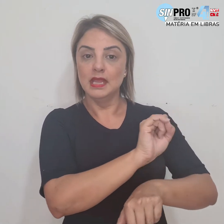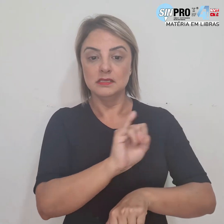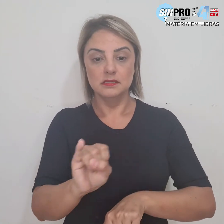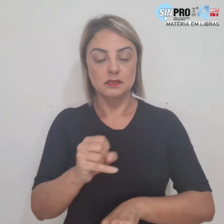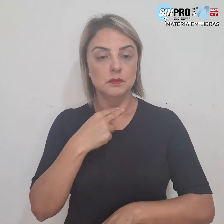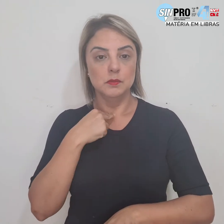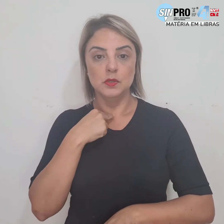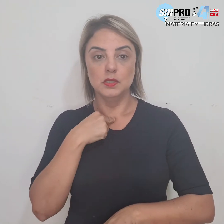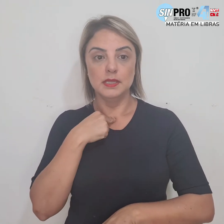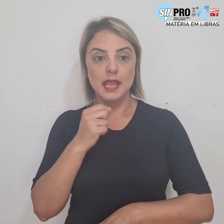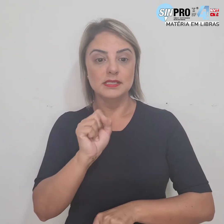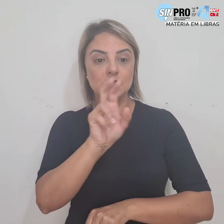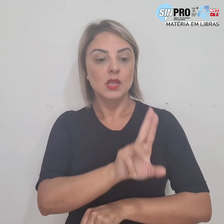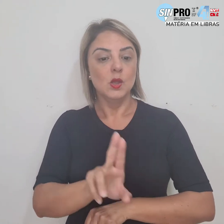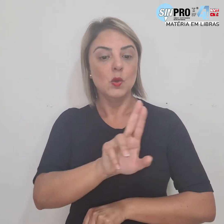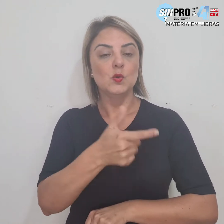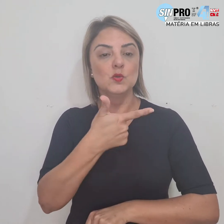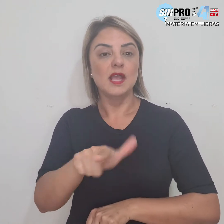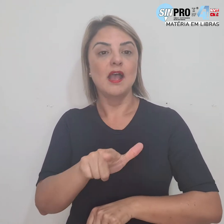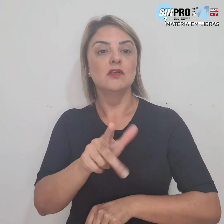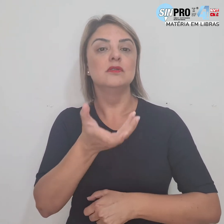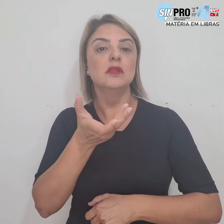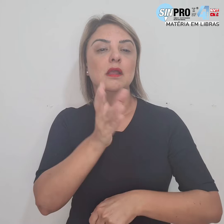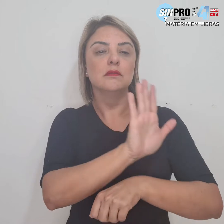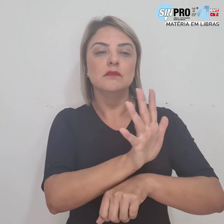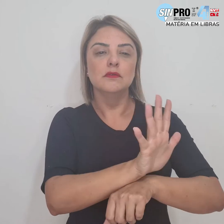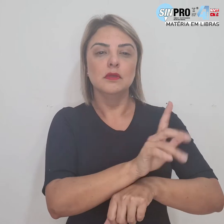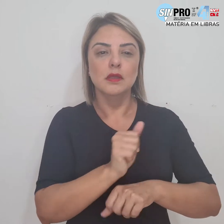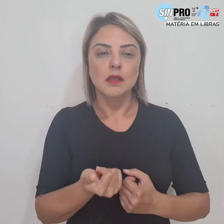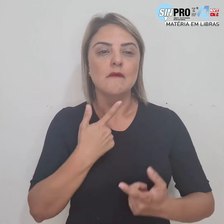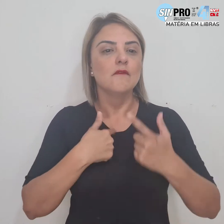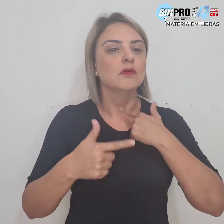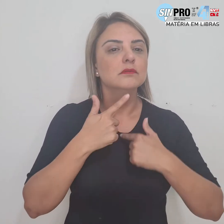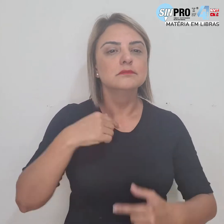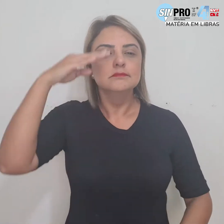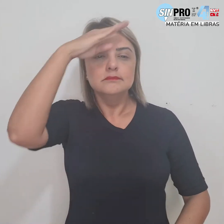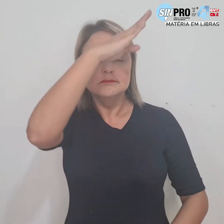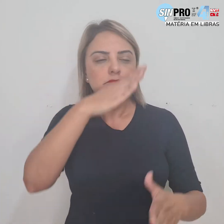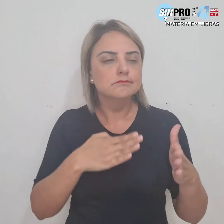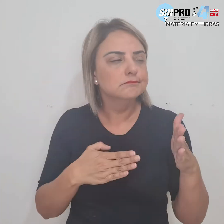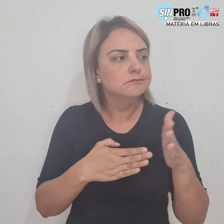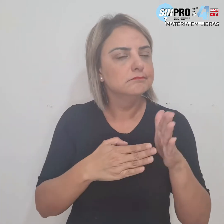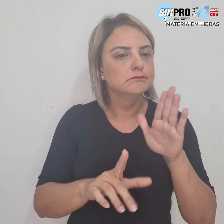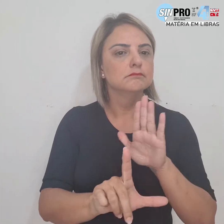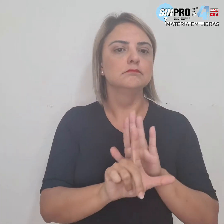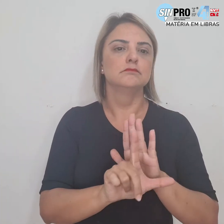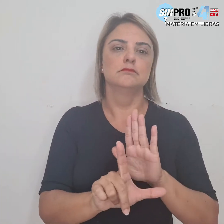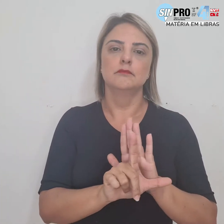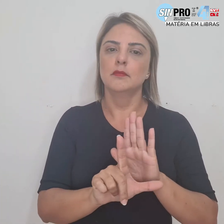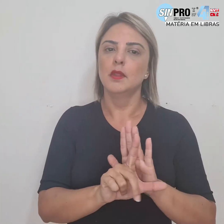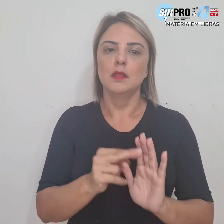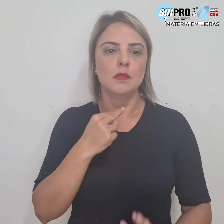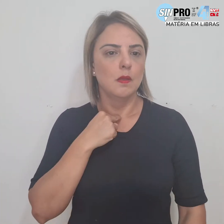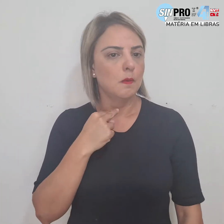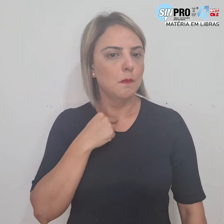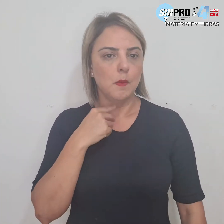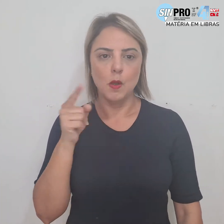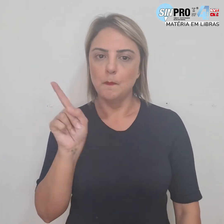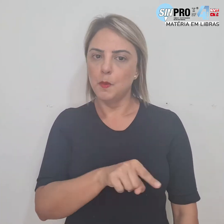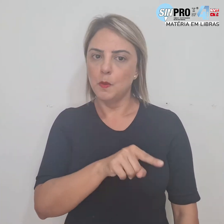se não pudesse usar filtro nas produções. Os anseios de Bolsonaro esbarraram em previsões legais que não permitem a extinção